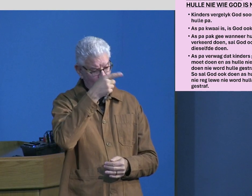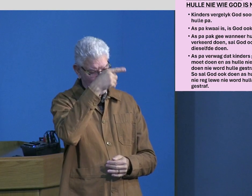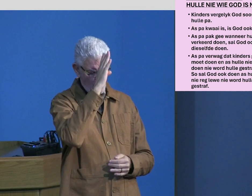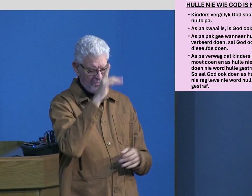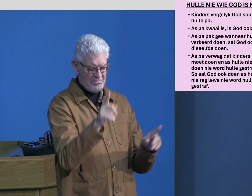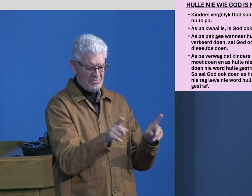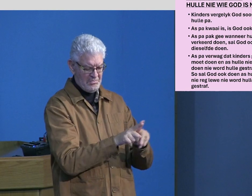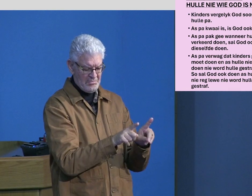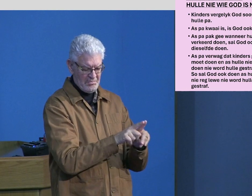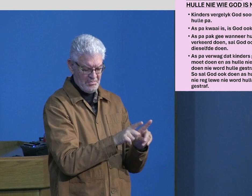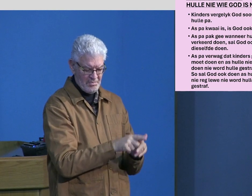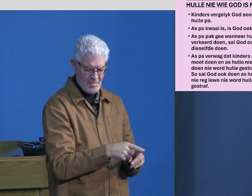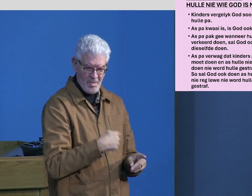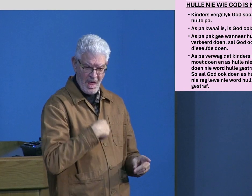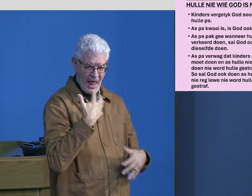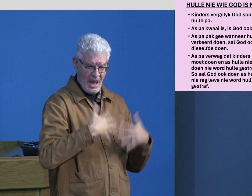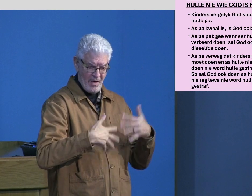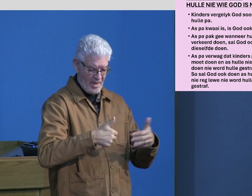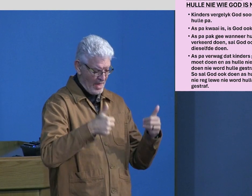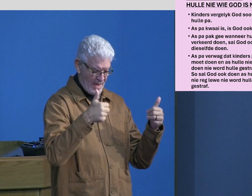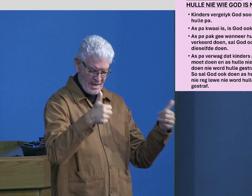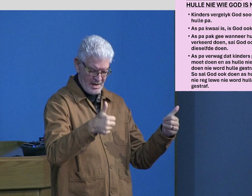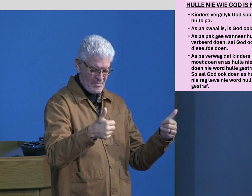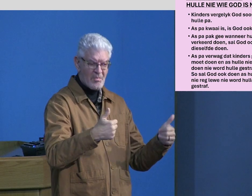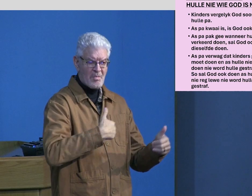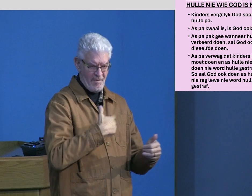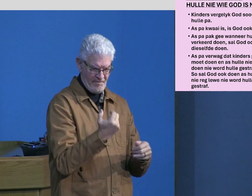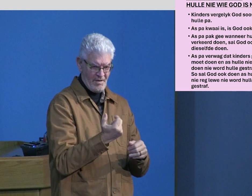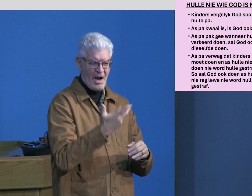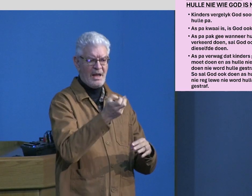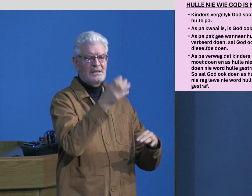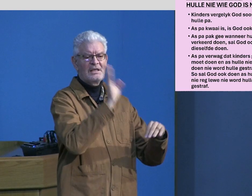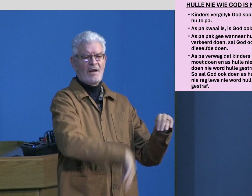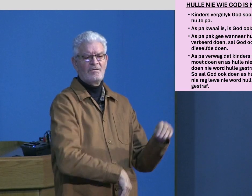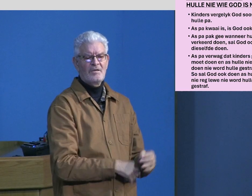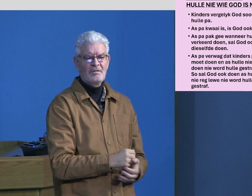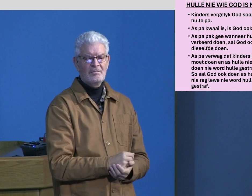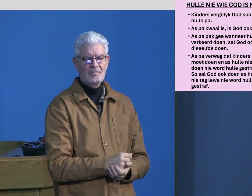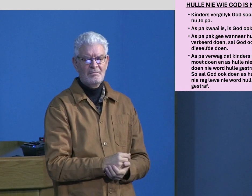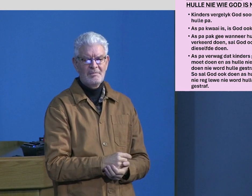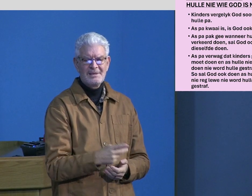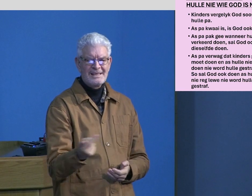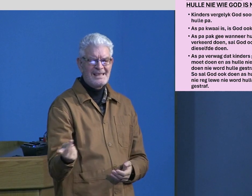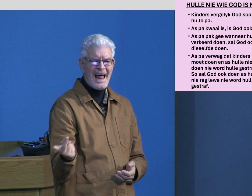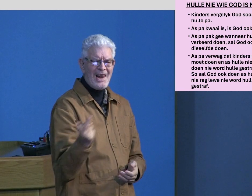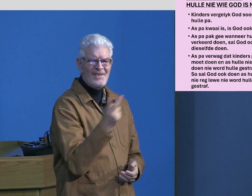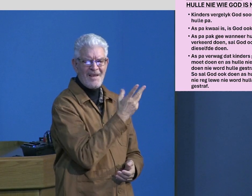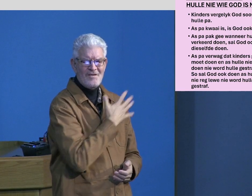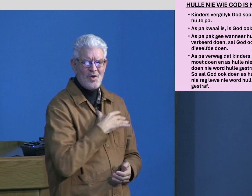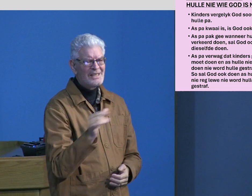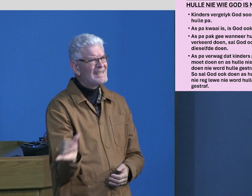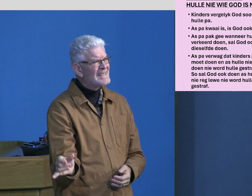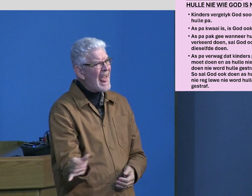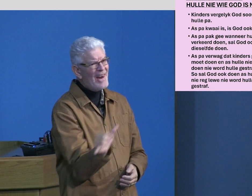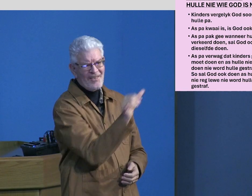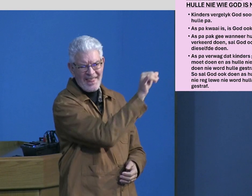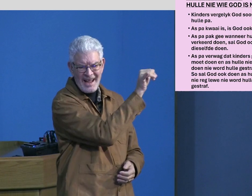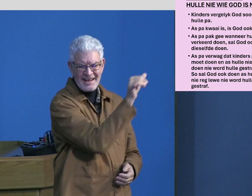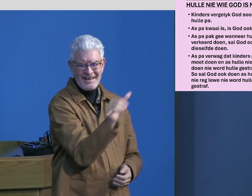met ander woorde, God is dan dieselfde. My lewe nie reg is nie, gaan ek ook gestraf word deur die hemelse Pa. So kinders